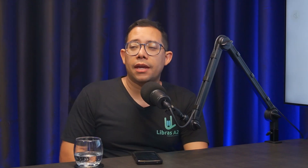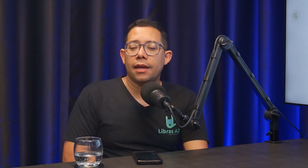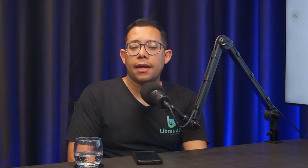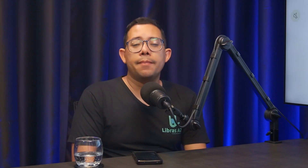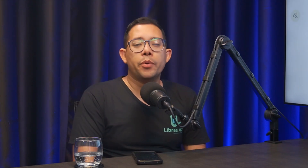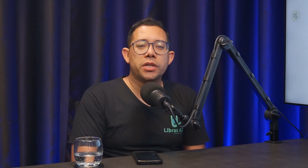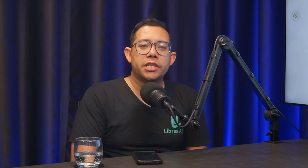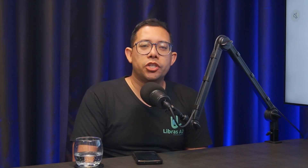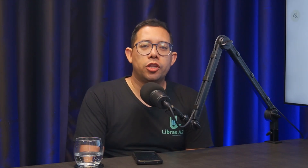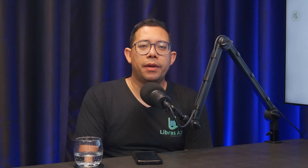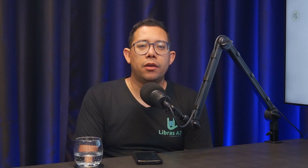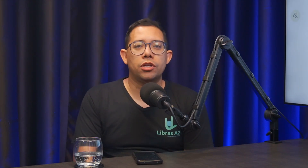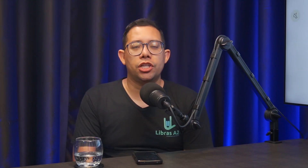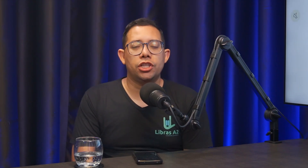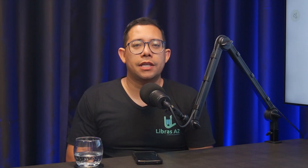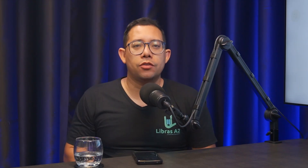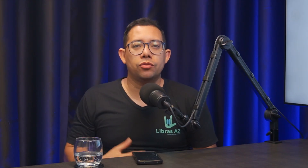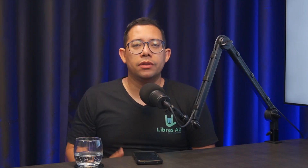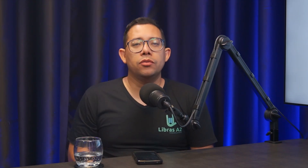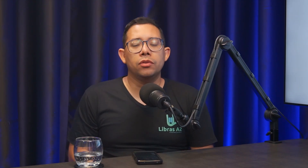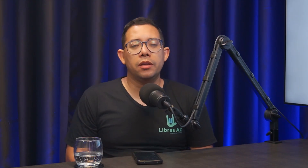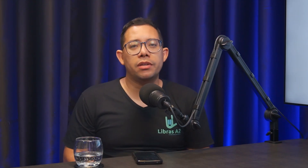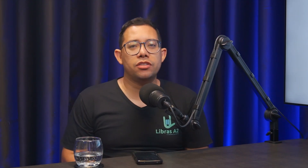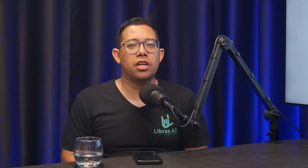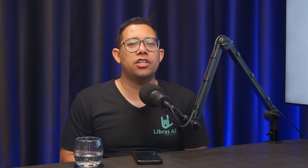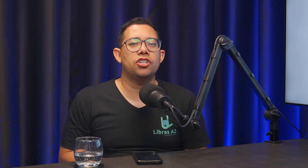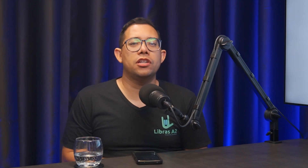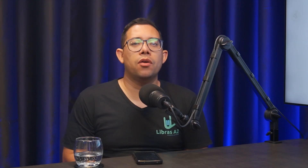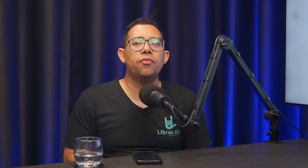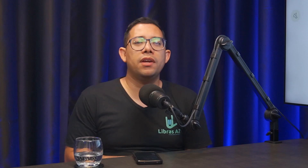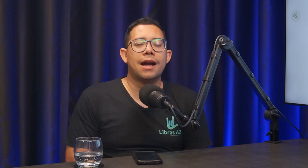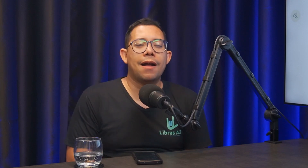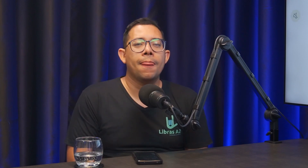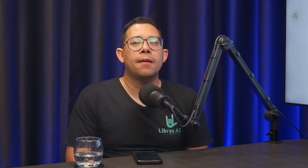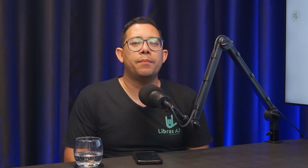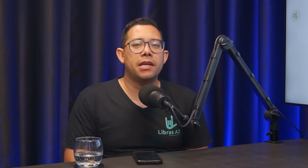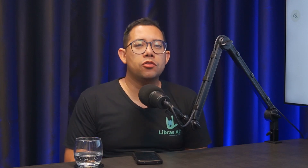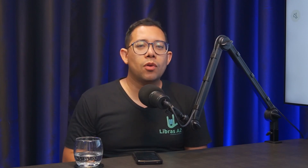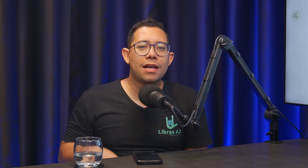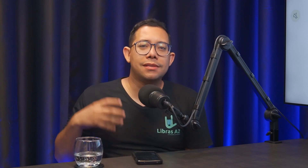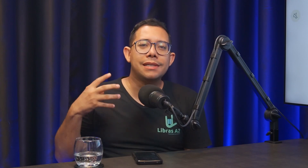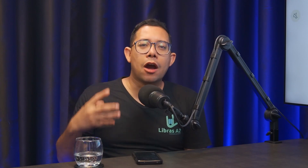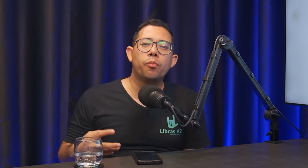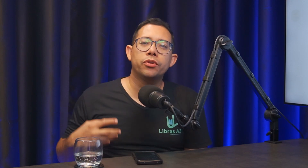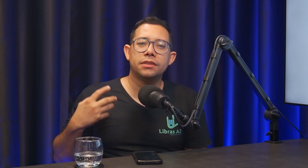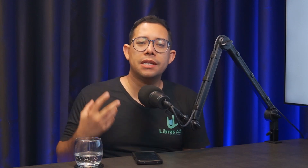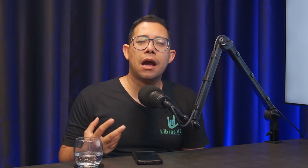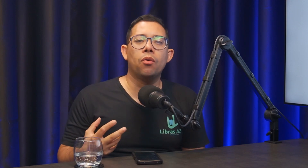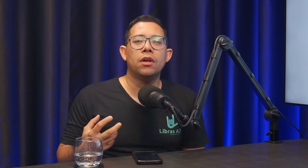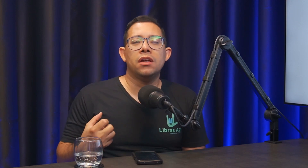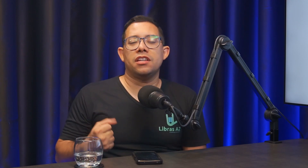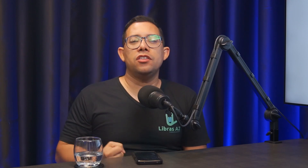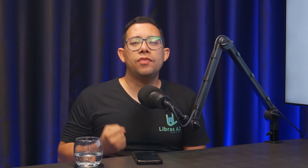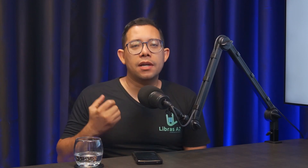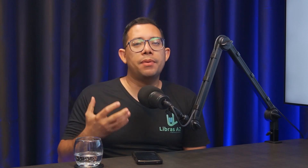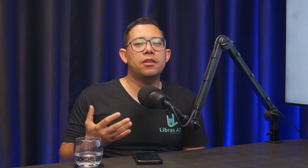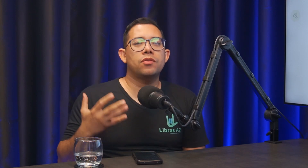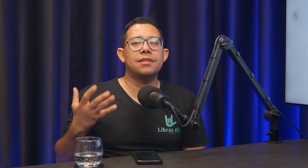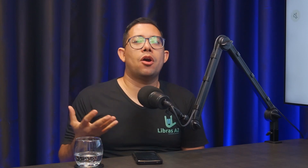é importante também, quando a gente está estudando Libras, a gente não ficar preso a sinal por sinal. Se a gente fica preso a sinal por